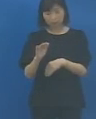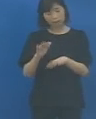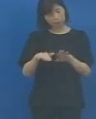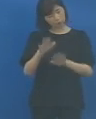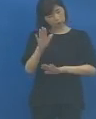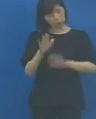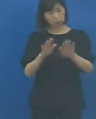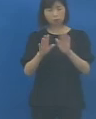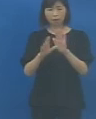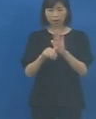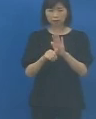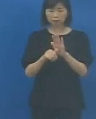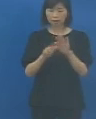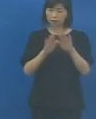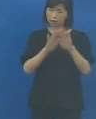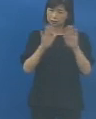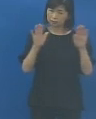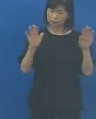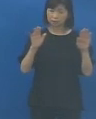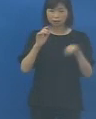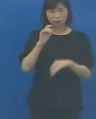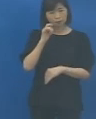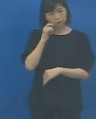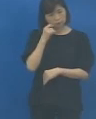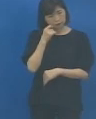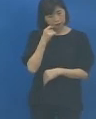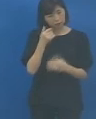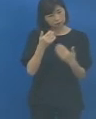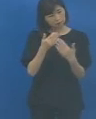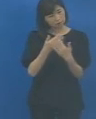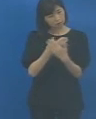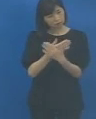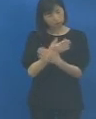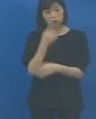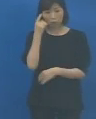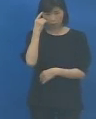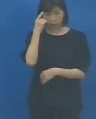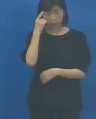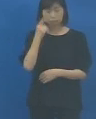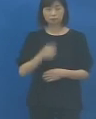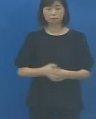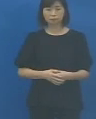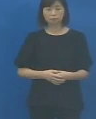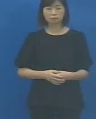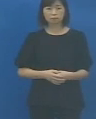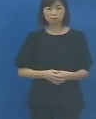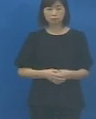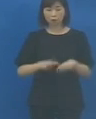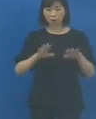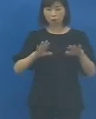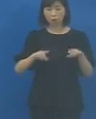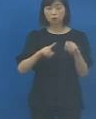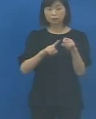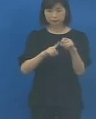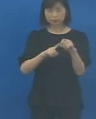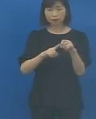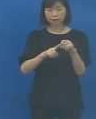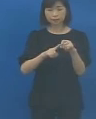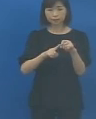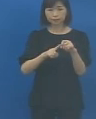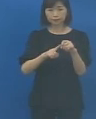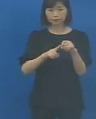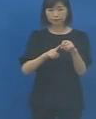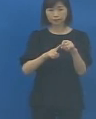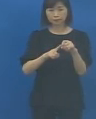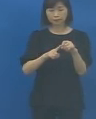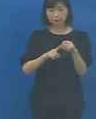かなか開催が難しくなるんじゃないかなと思うんですけれども、今年は府